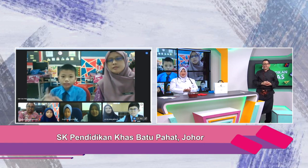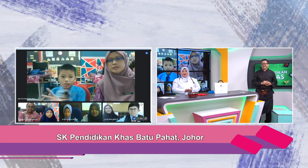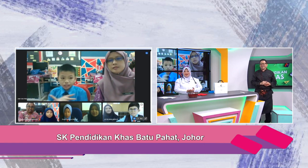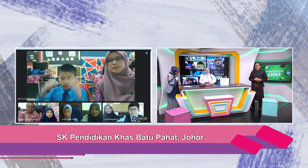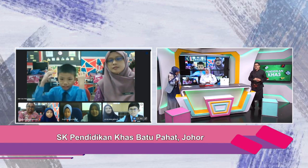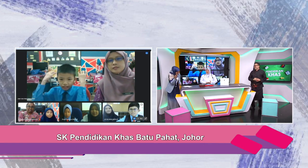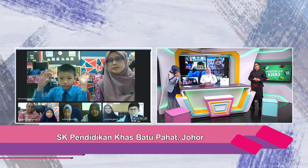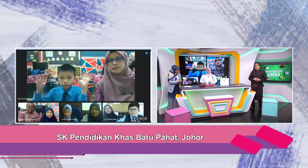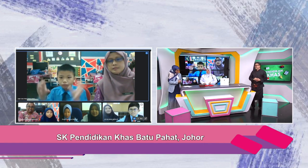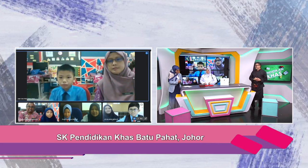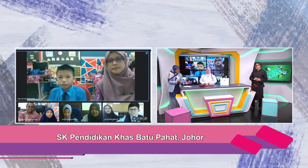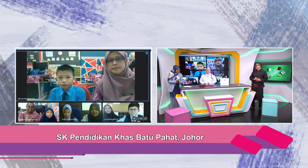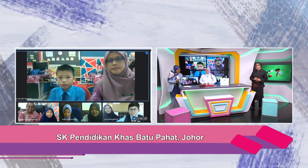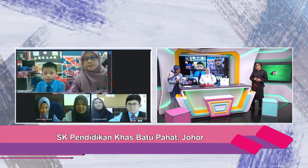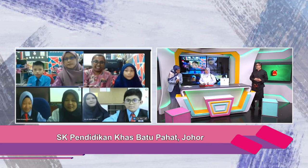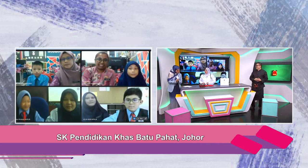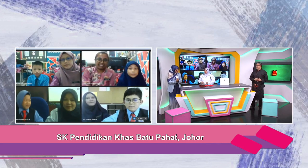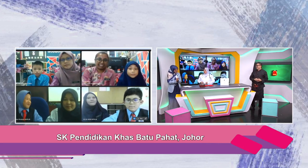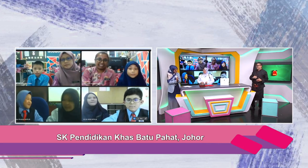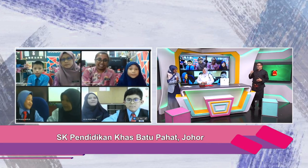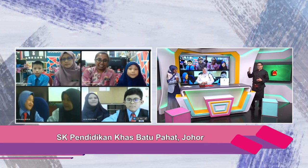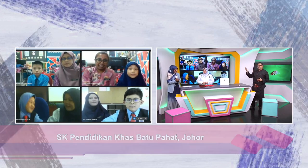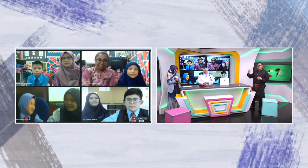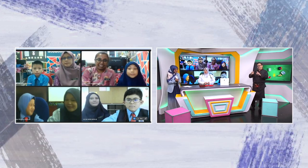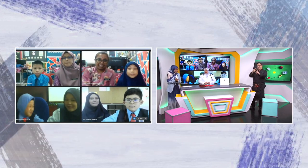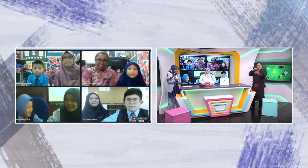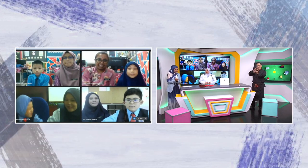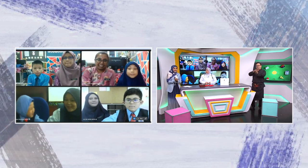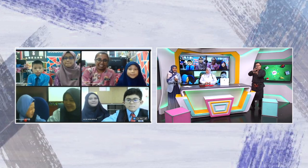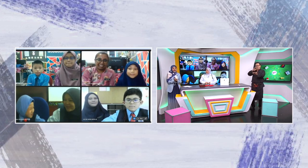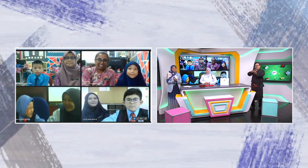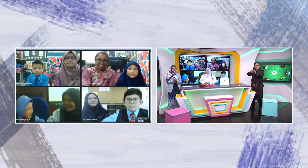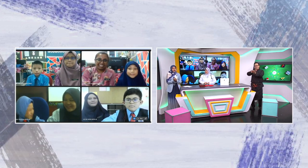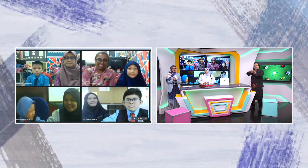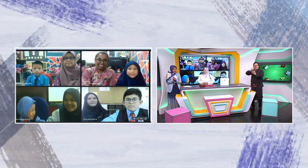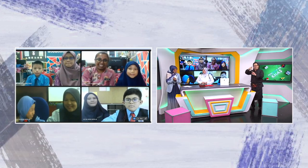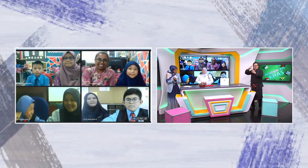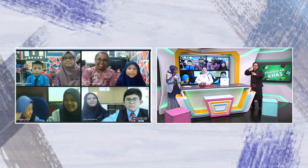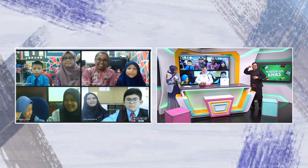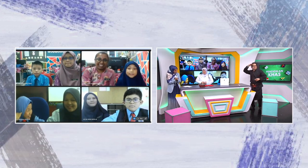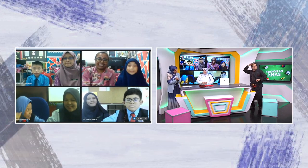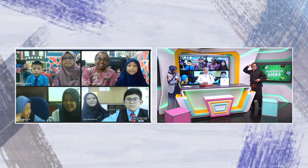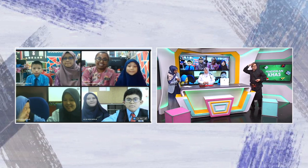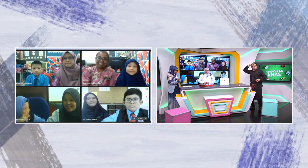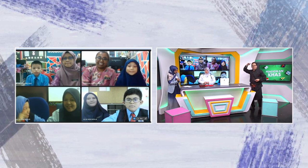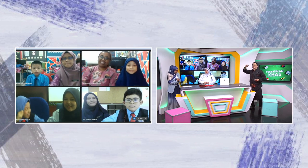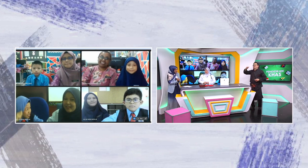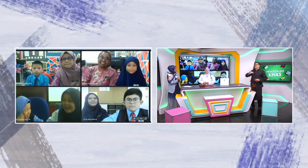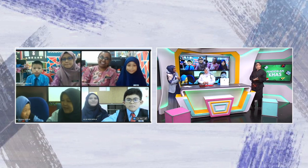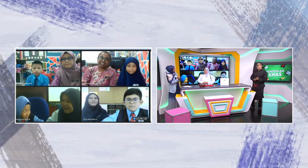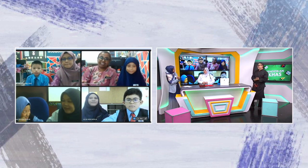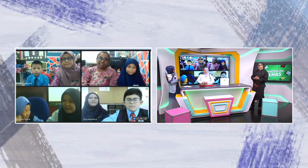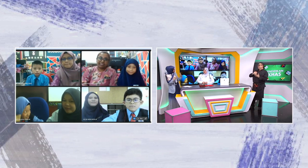terima kasih. Seterusnya, kita ada dari Sekolah Kebangsaan Pendidikan Khas Johor Baru Johor. Kita